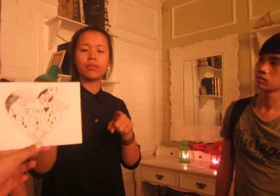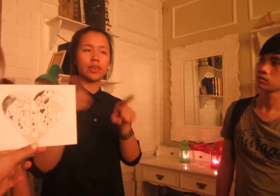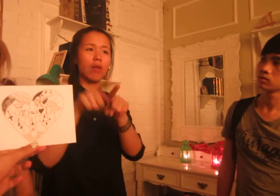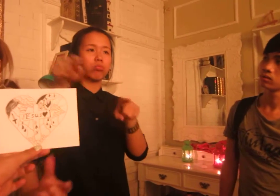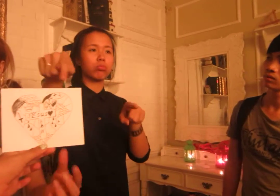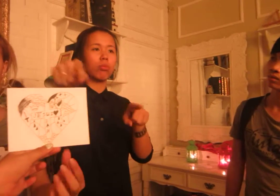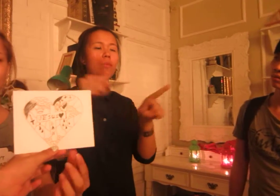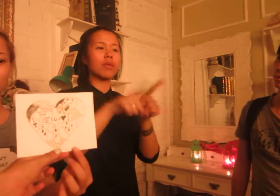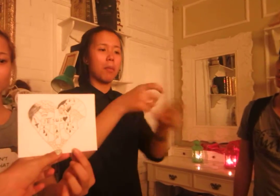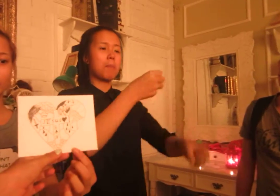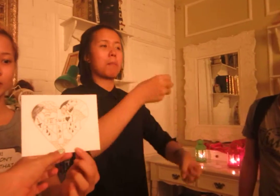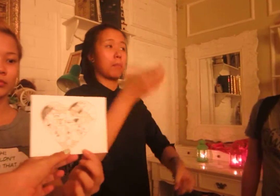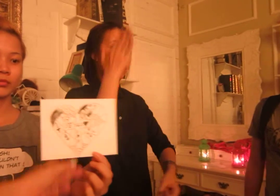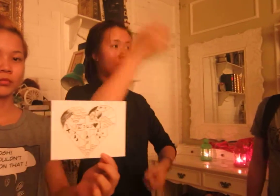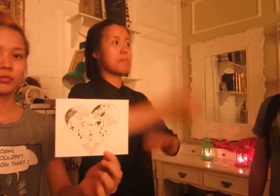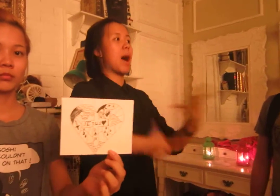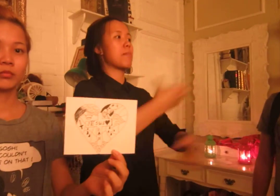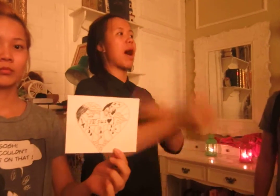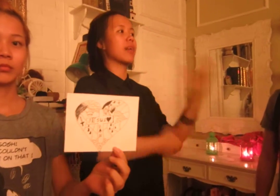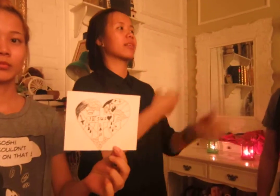Đây là một trong những cái bức vẽ mà một bạn